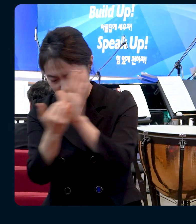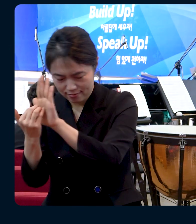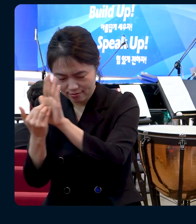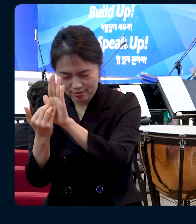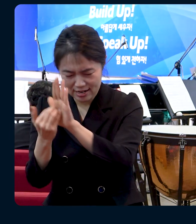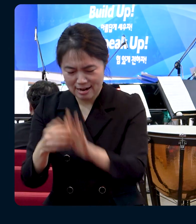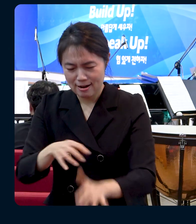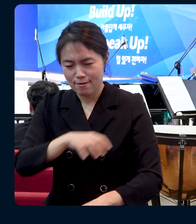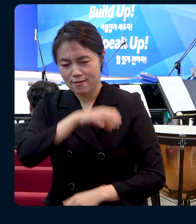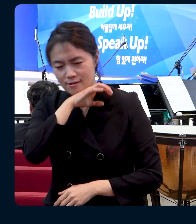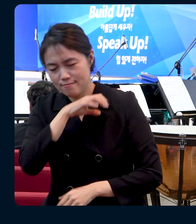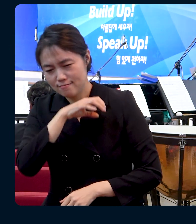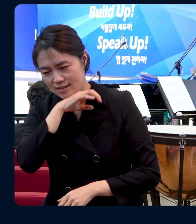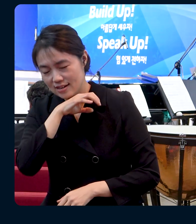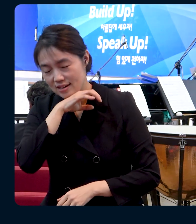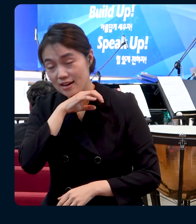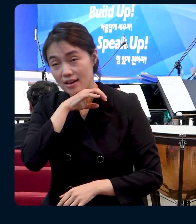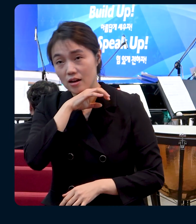거부하고